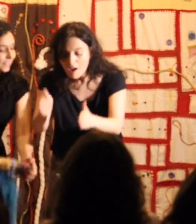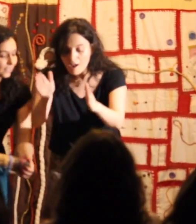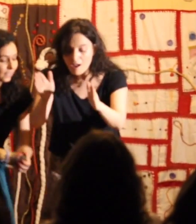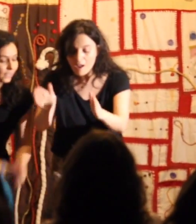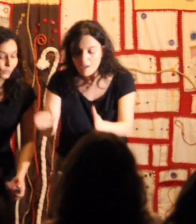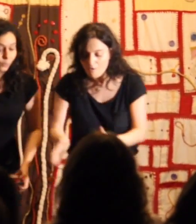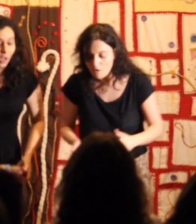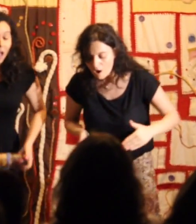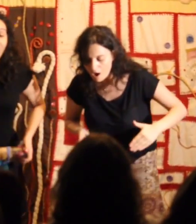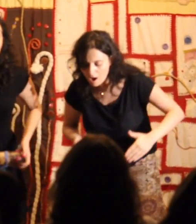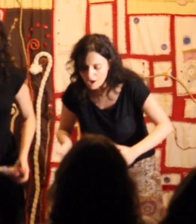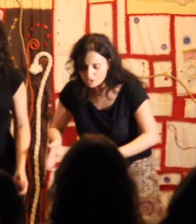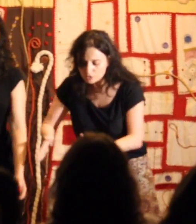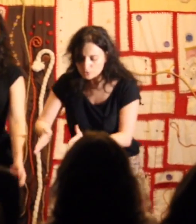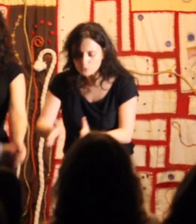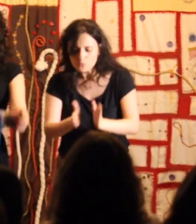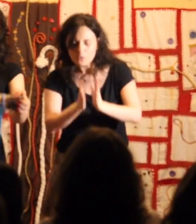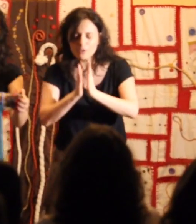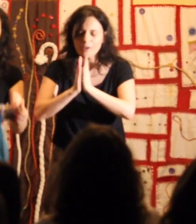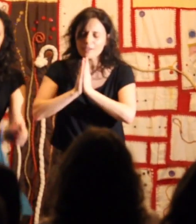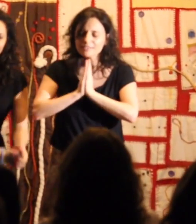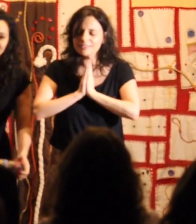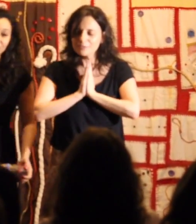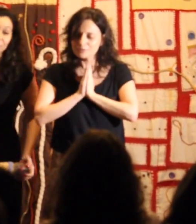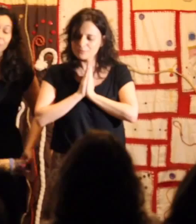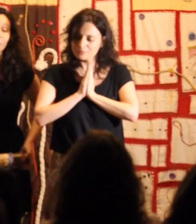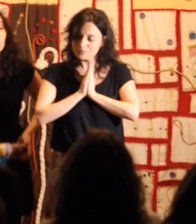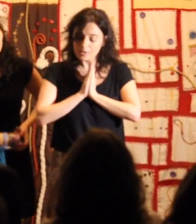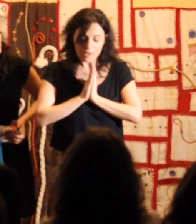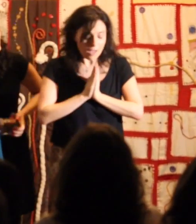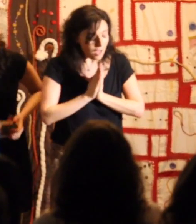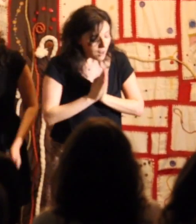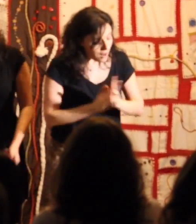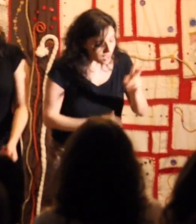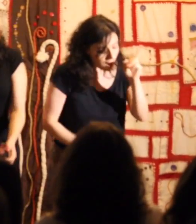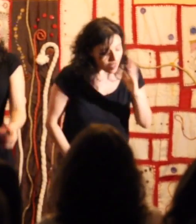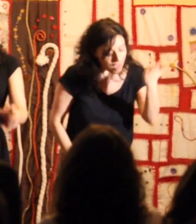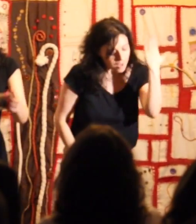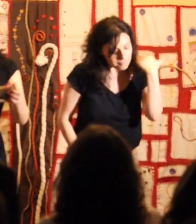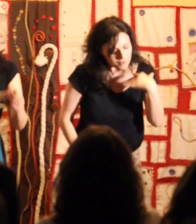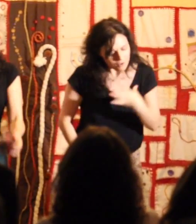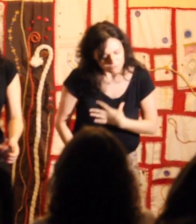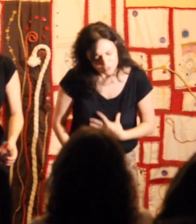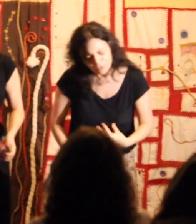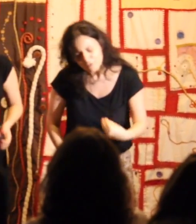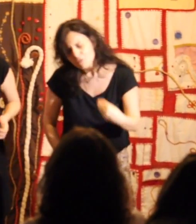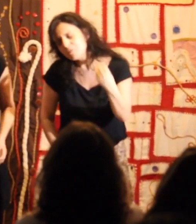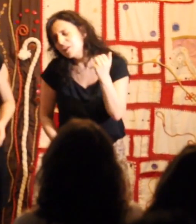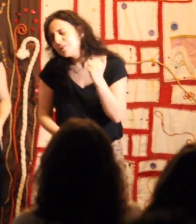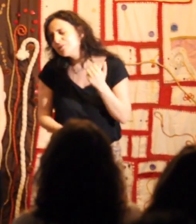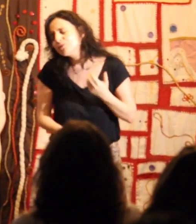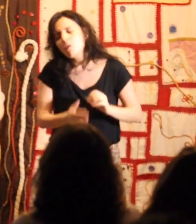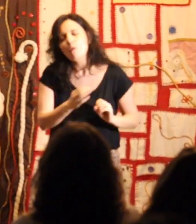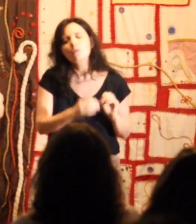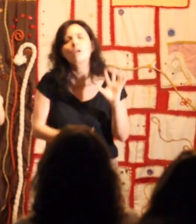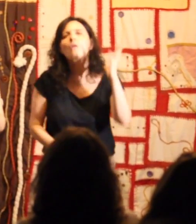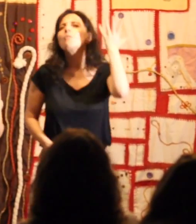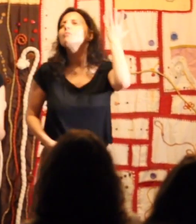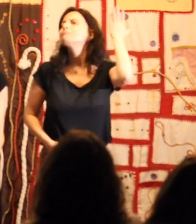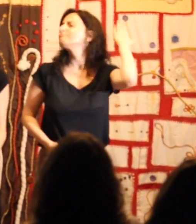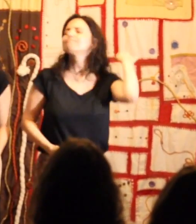faz decidir a sua oração. Lembra, meu filho,